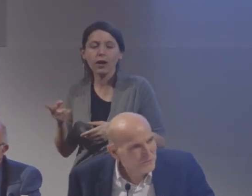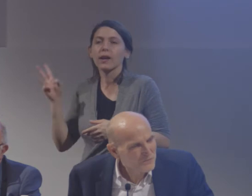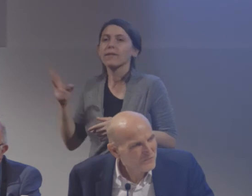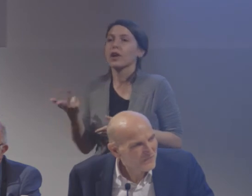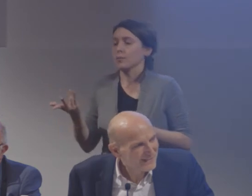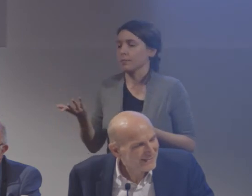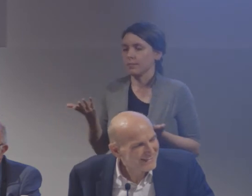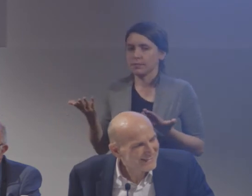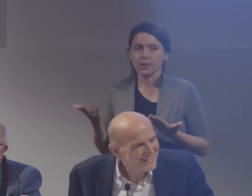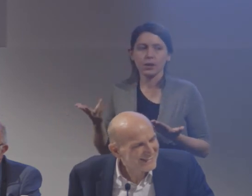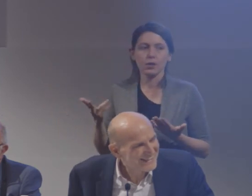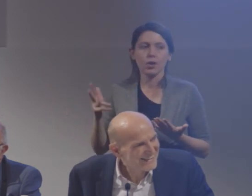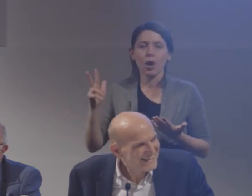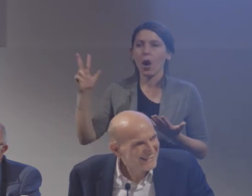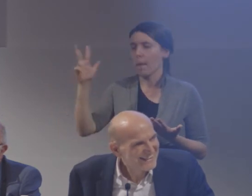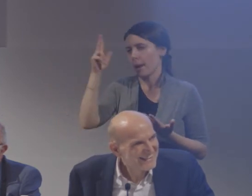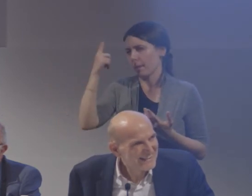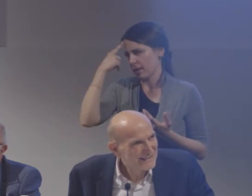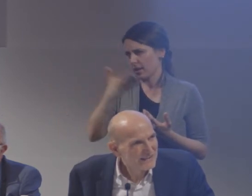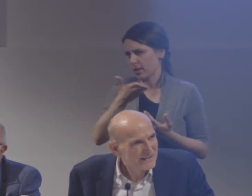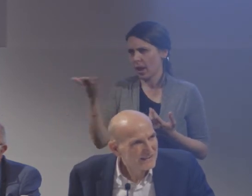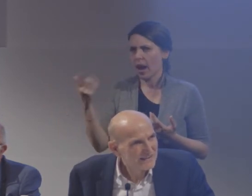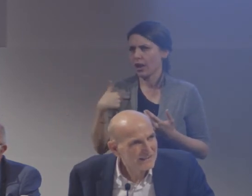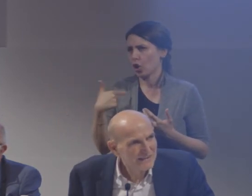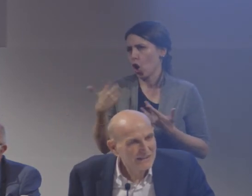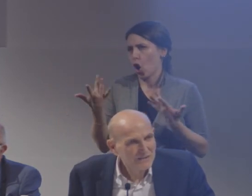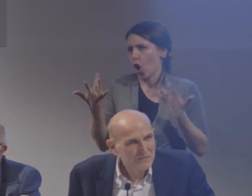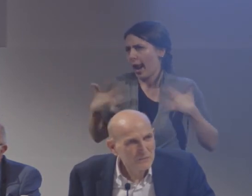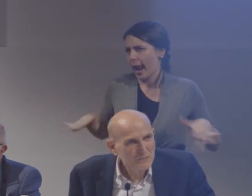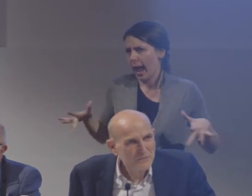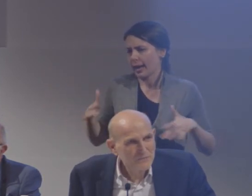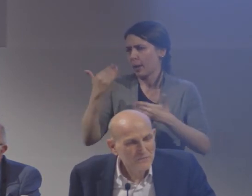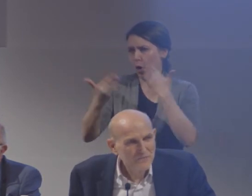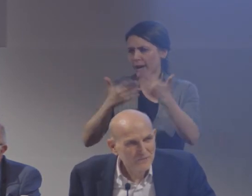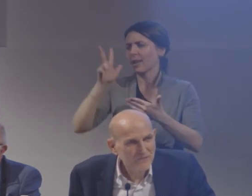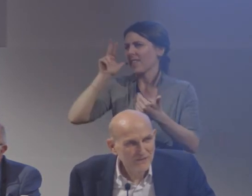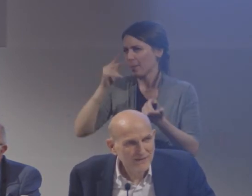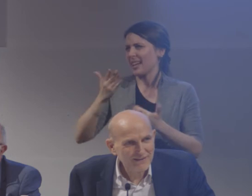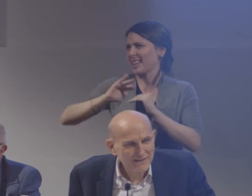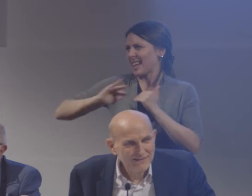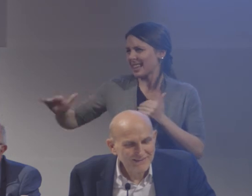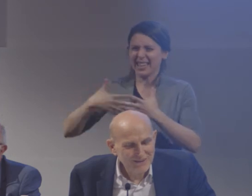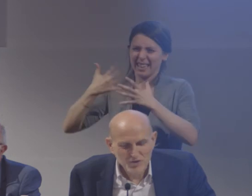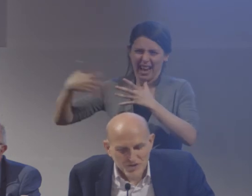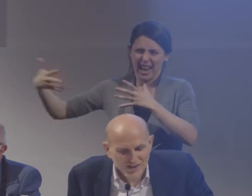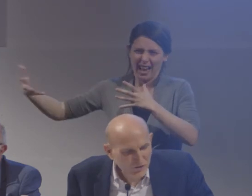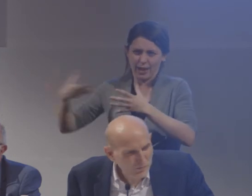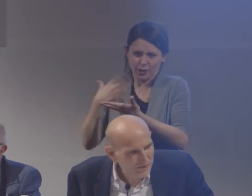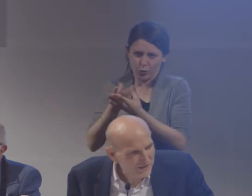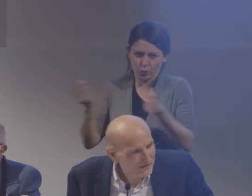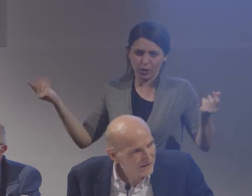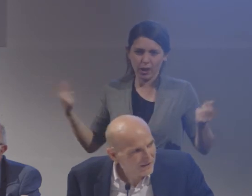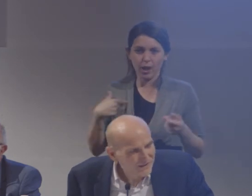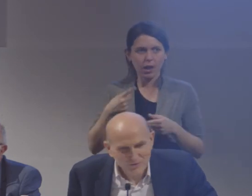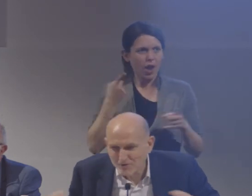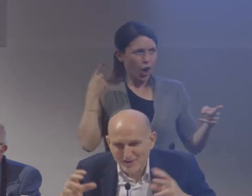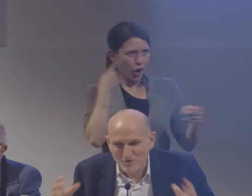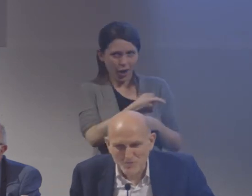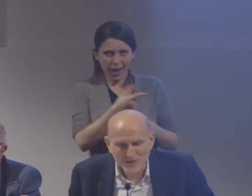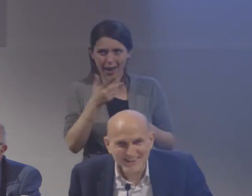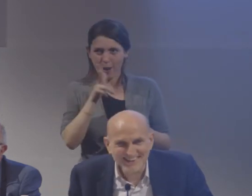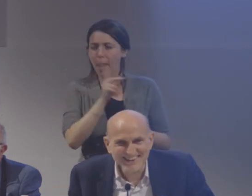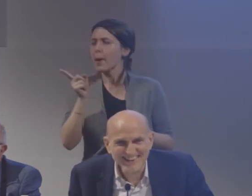Papa adesso è noto che sono laica, progressista, femminista, di sinistra, ce le ho tutte. E cioè ce l'hai col Papa? No, no, ma